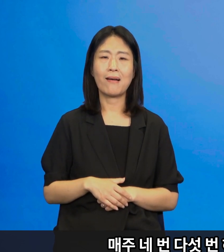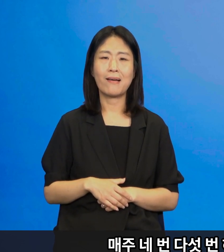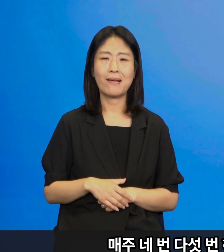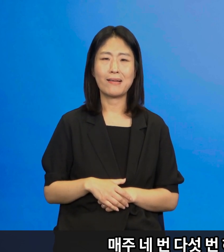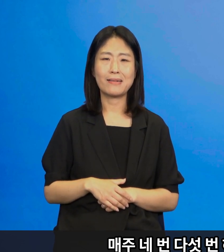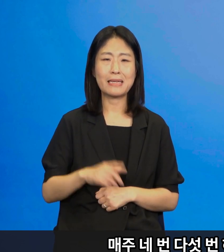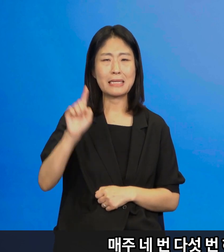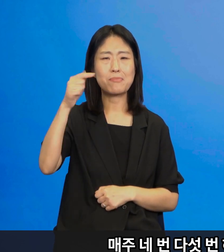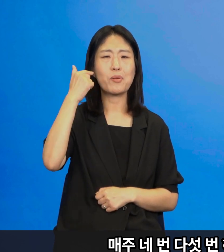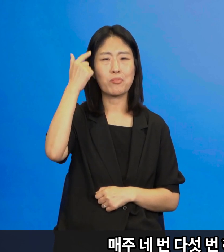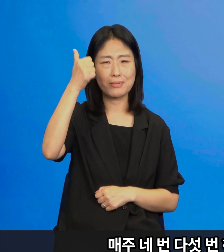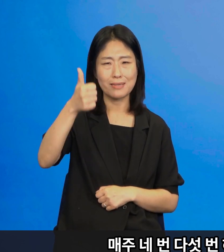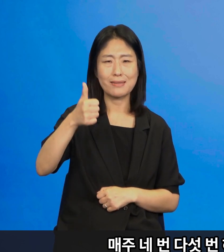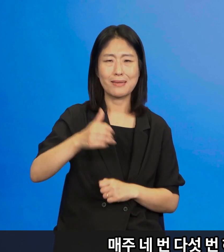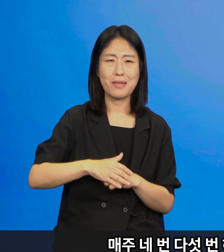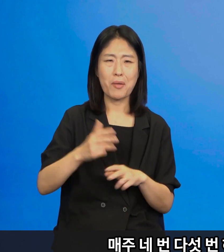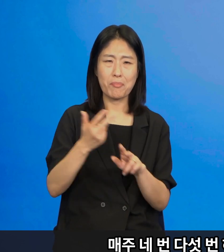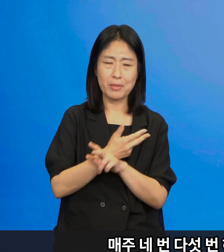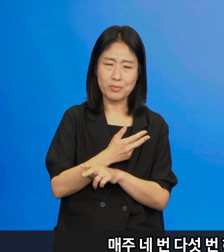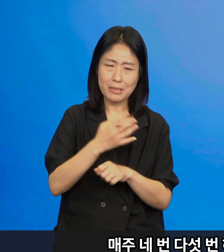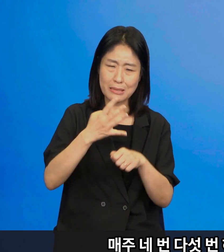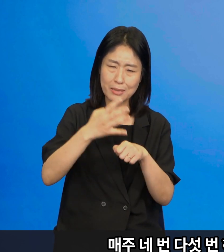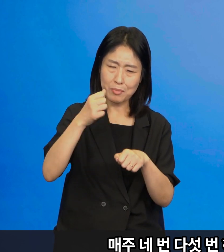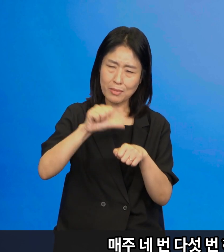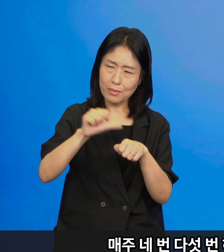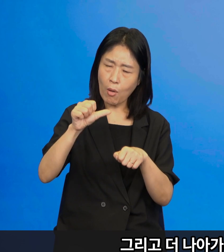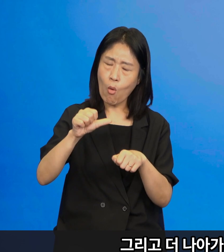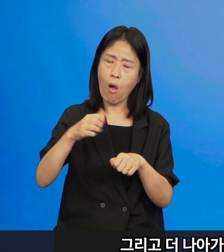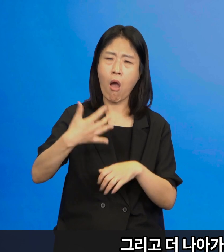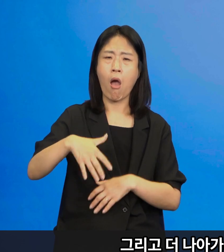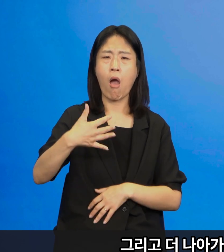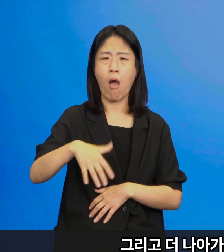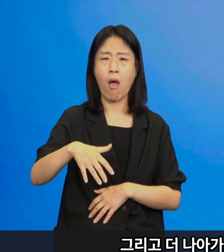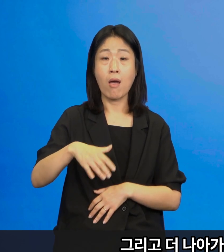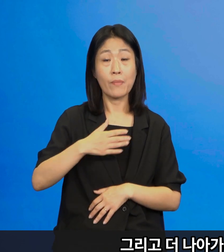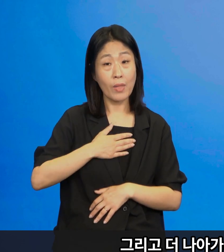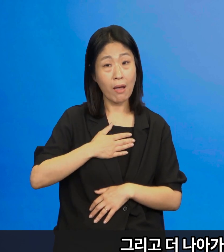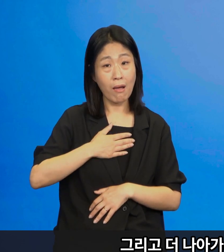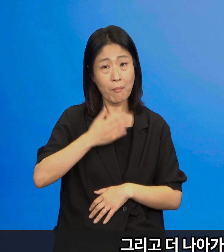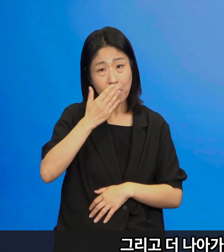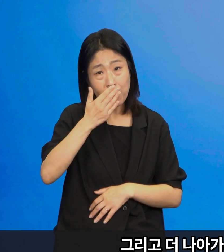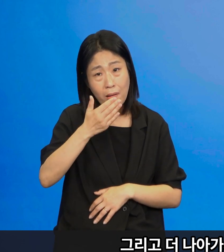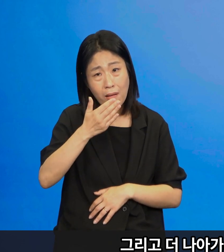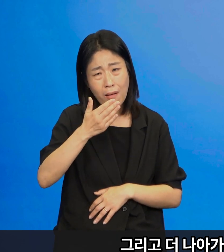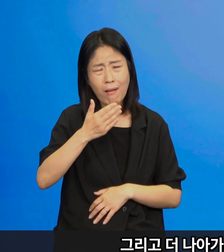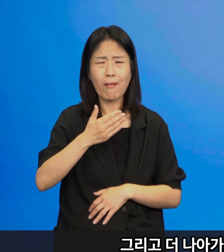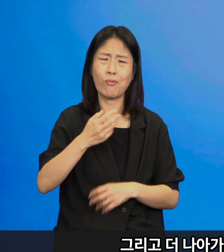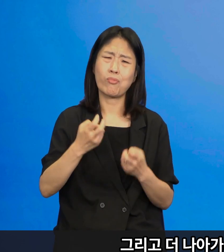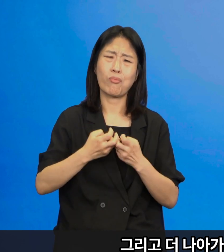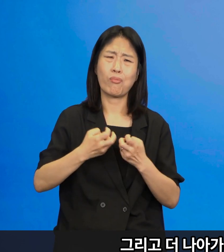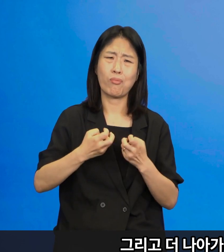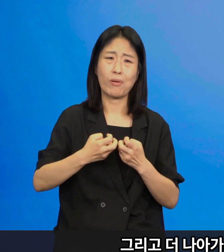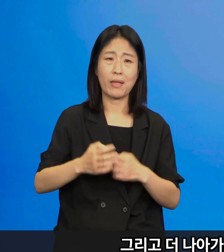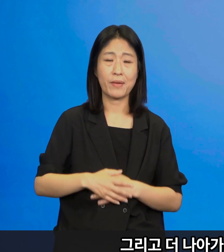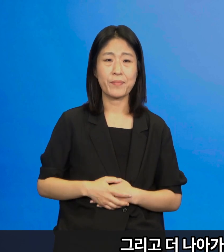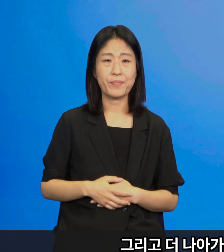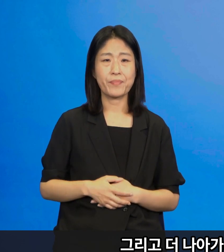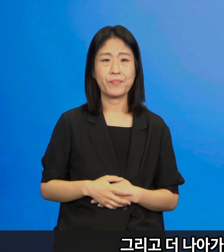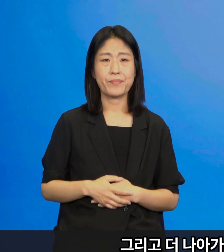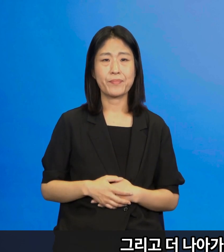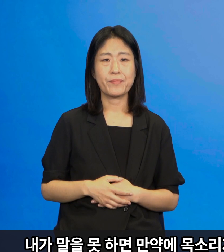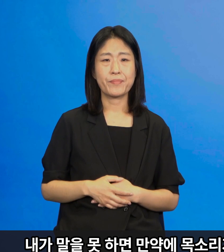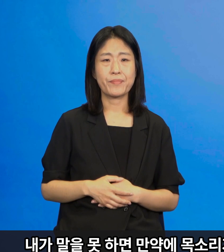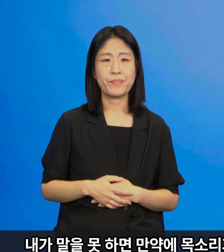5번 하시거든요. 할 수 있을까? 그리고 더 나아가서 생각이